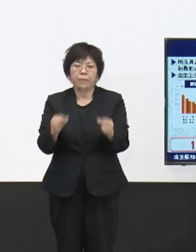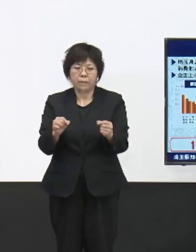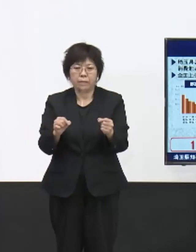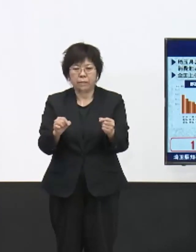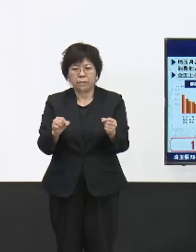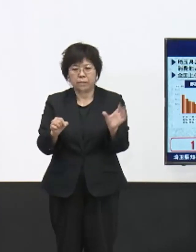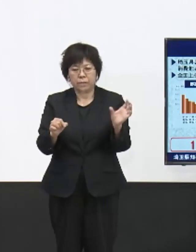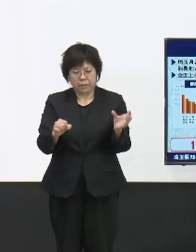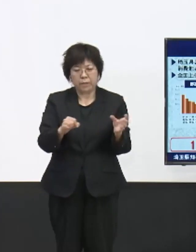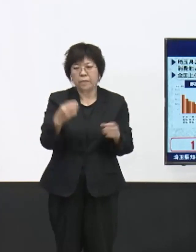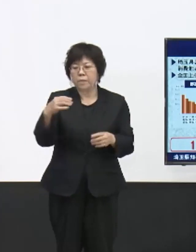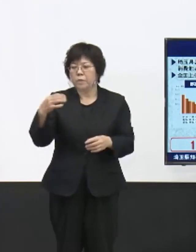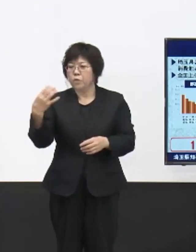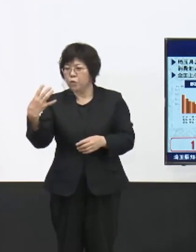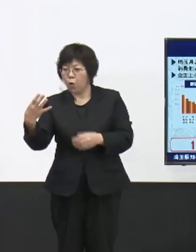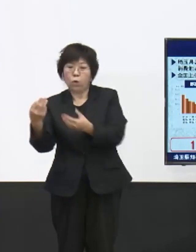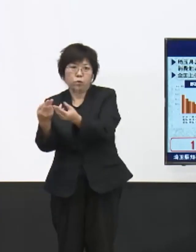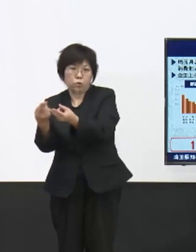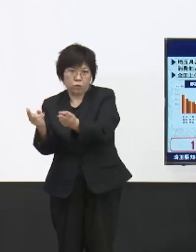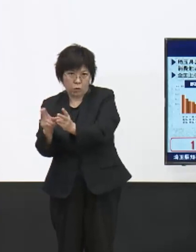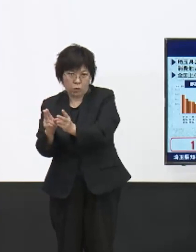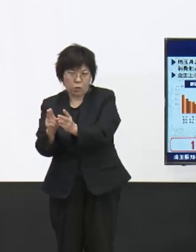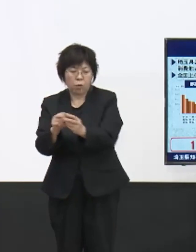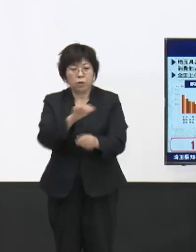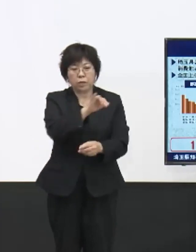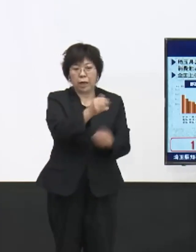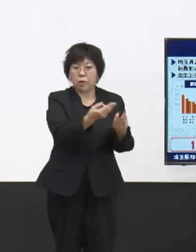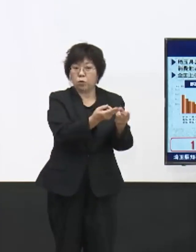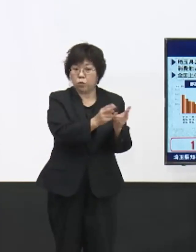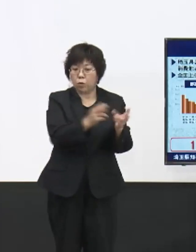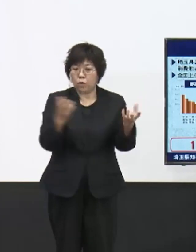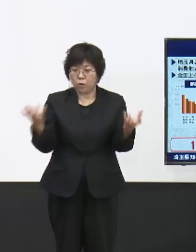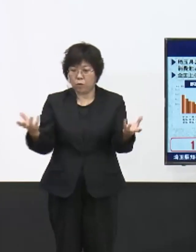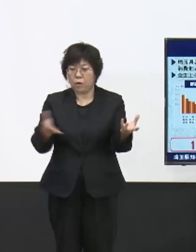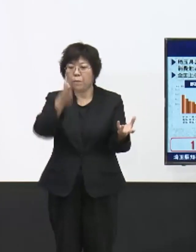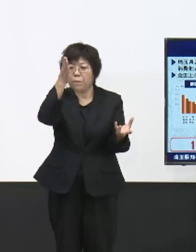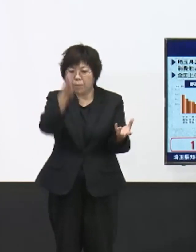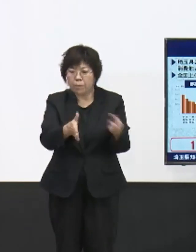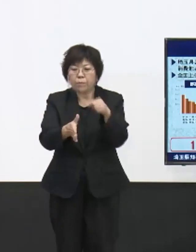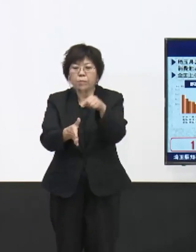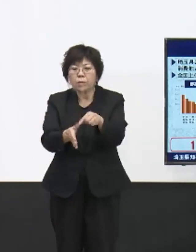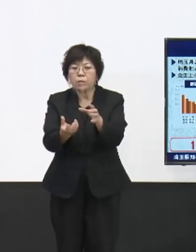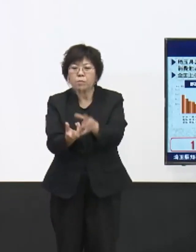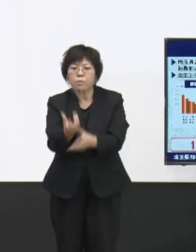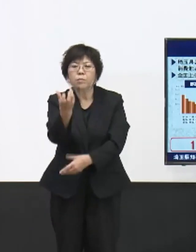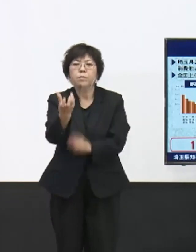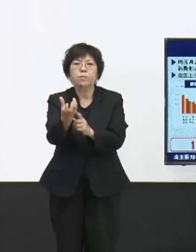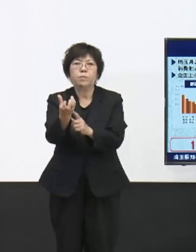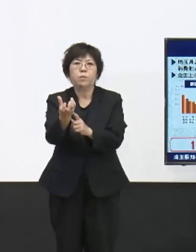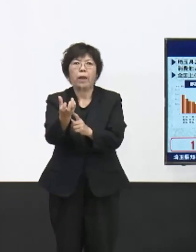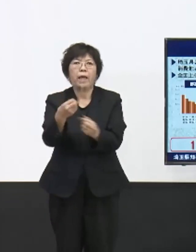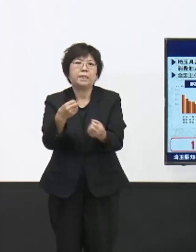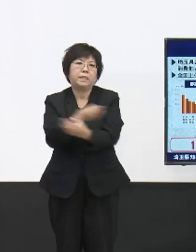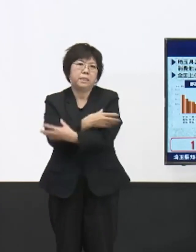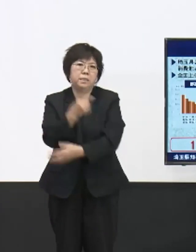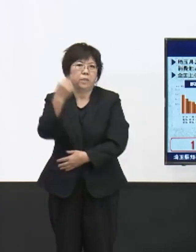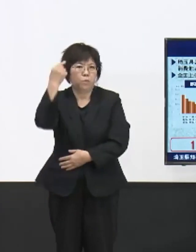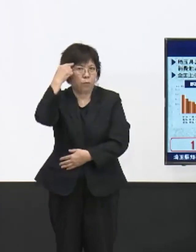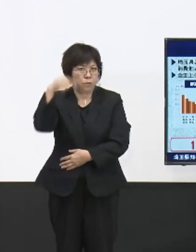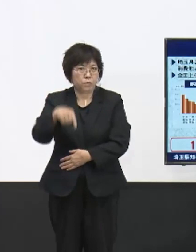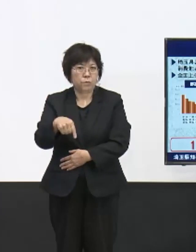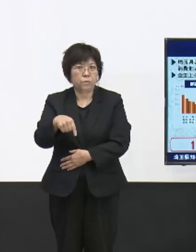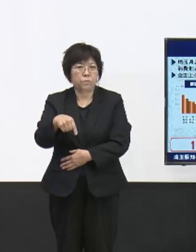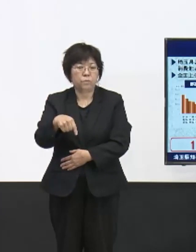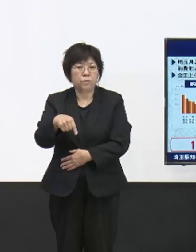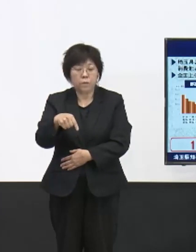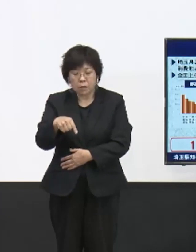というか維新の台頭を呼んだということも側面も私は否定できないというふうに考えますので、今回は